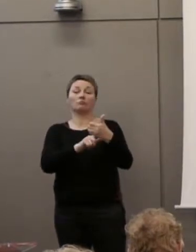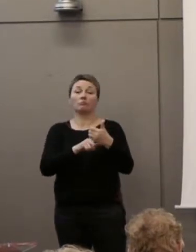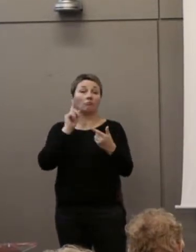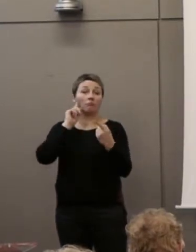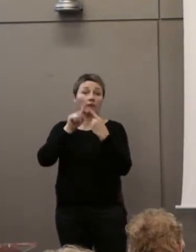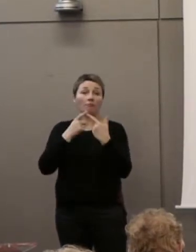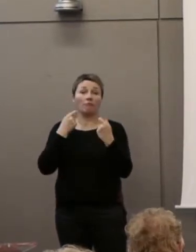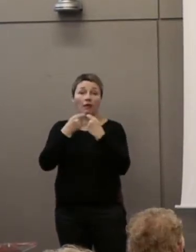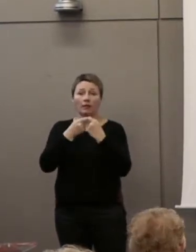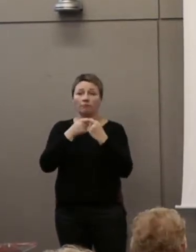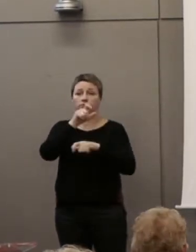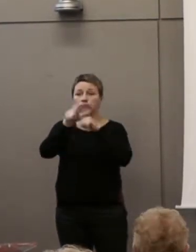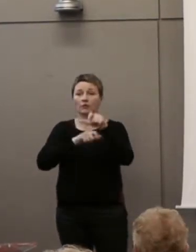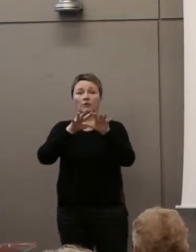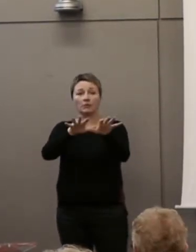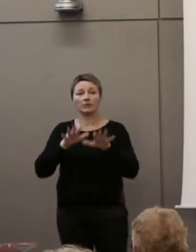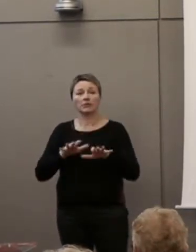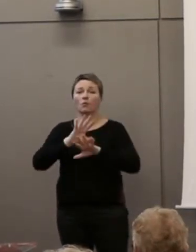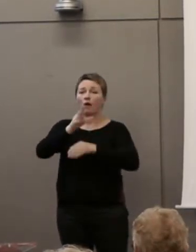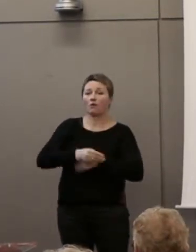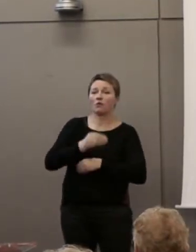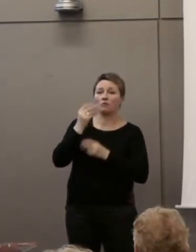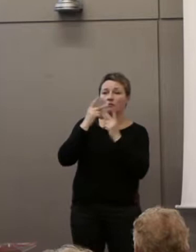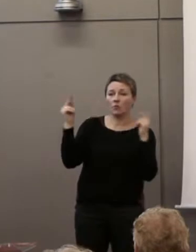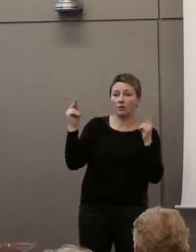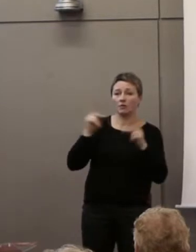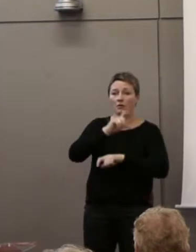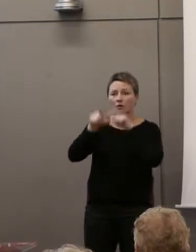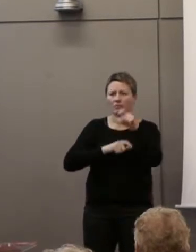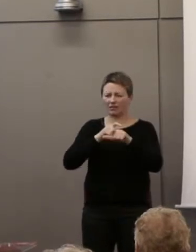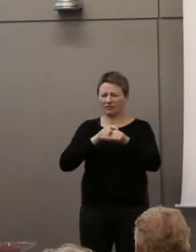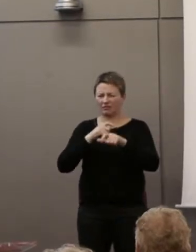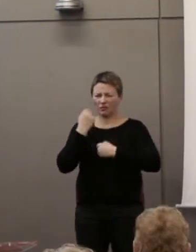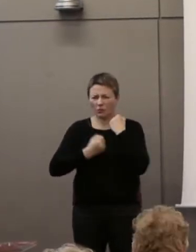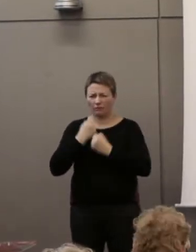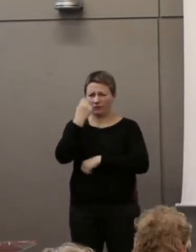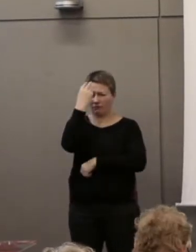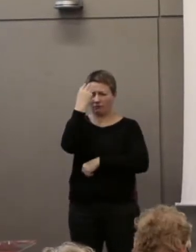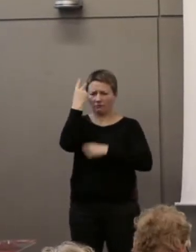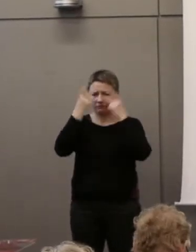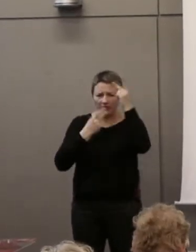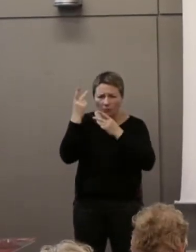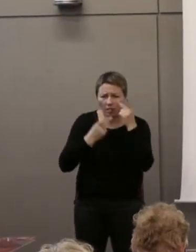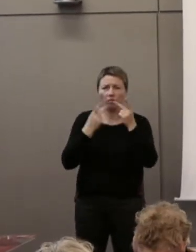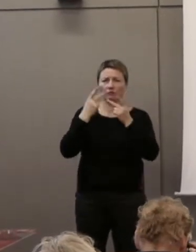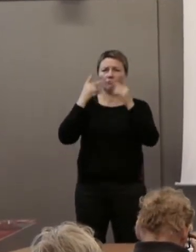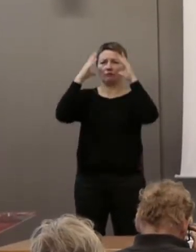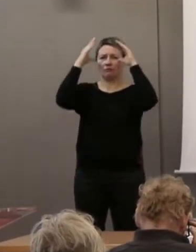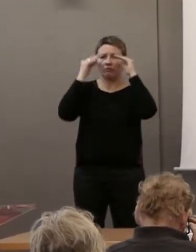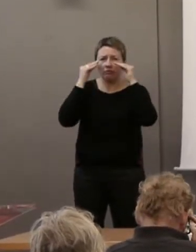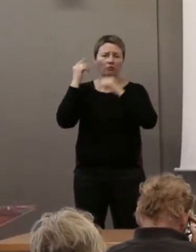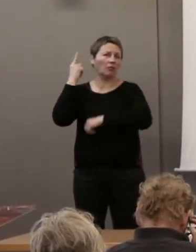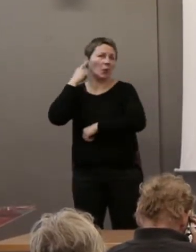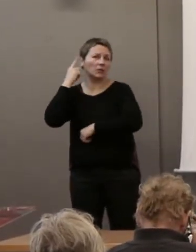public, rendant service aux personnes souffrant des déficiences visuelles, auditives et cognitives. On va avoir des informations